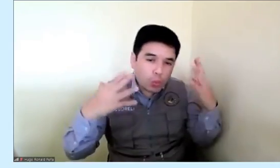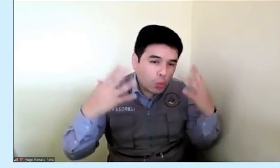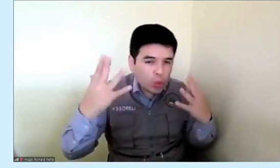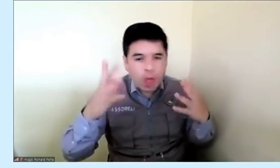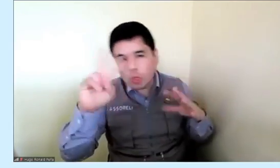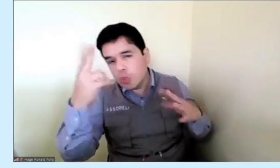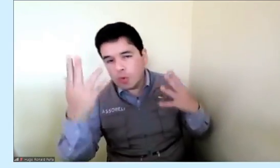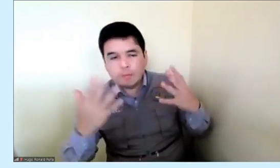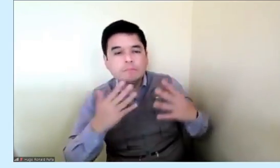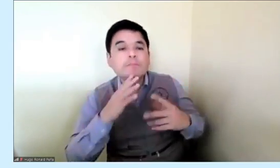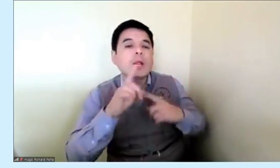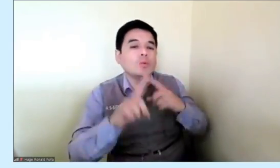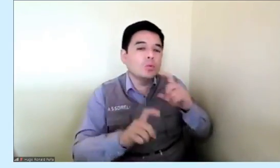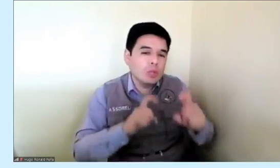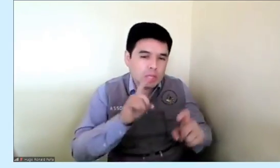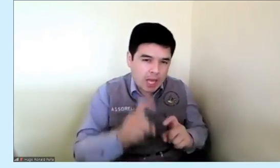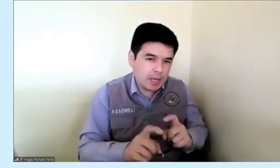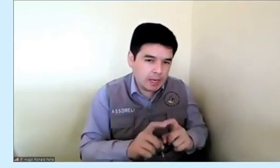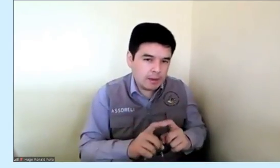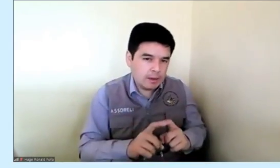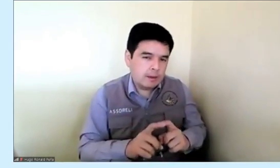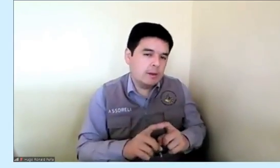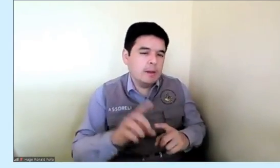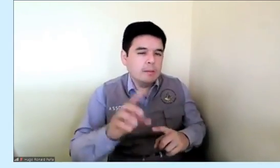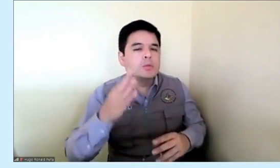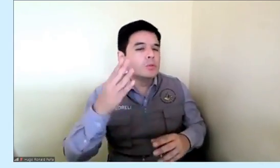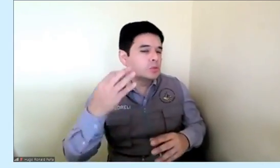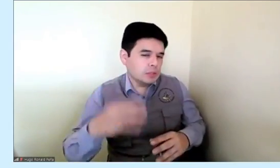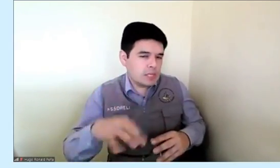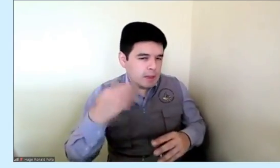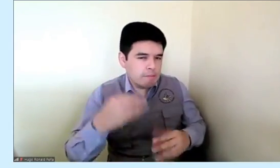hacer las preguntas para no tener dudas ustedes, hay que preguntar